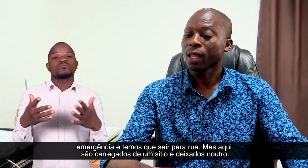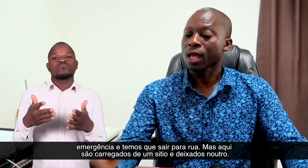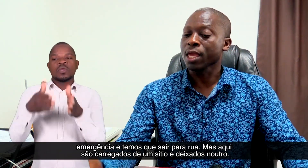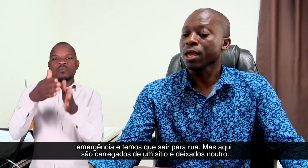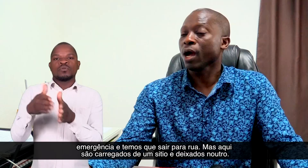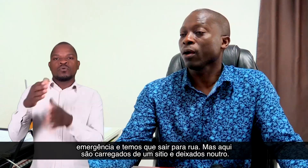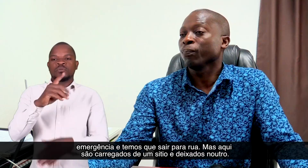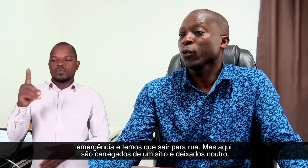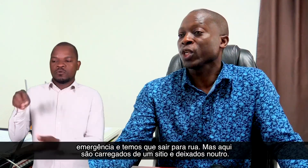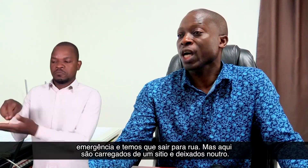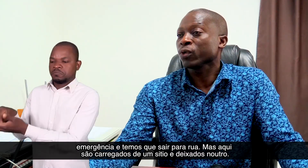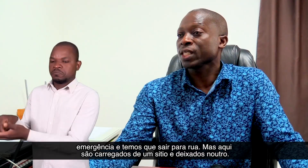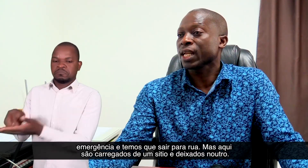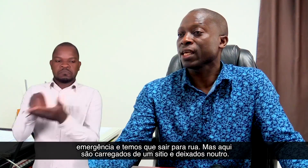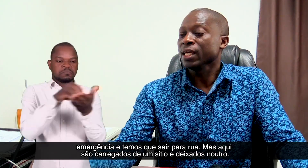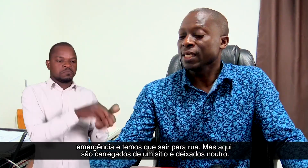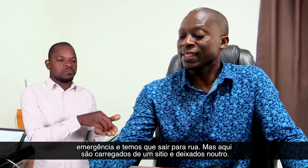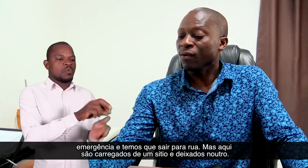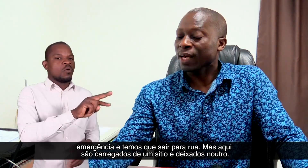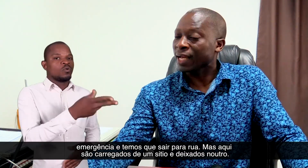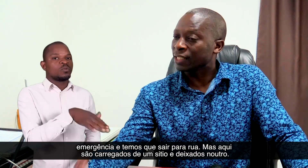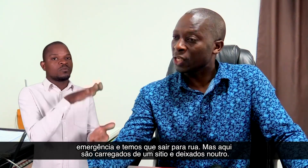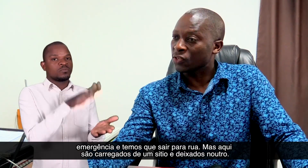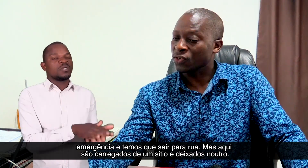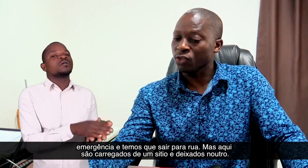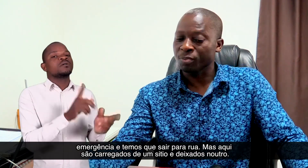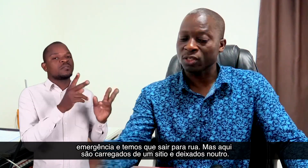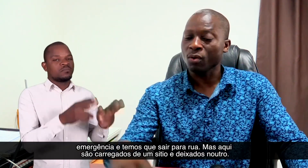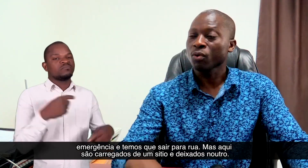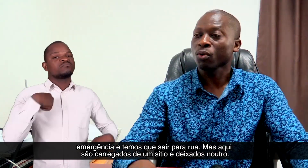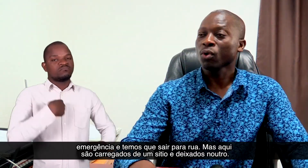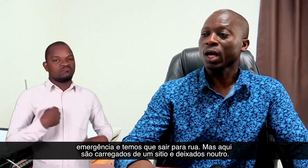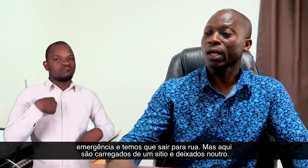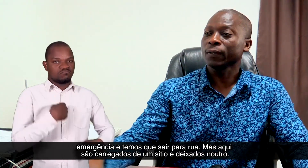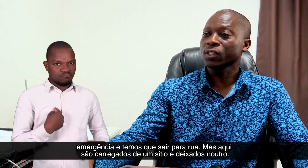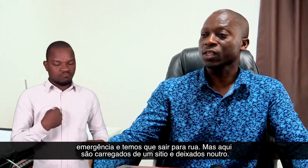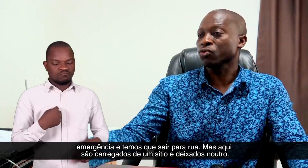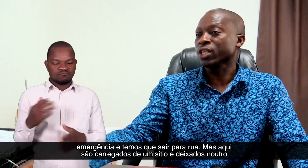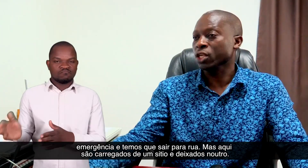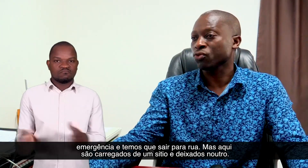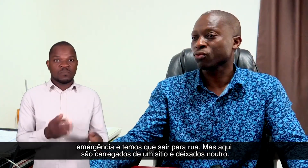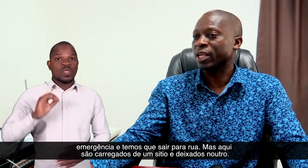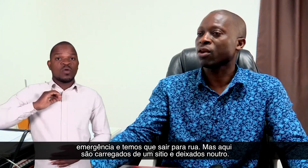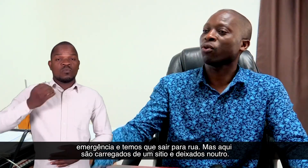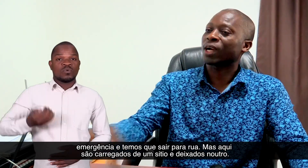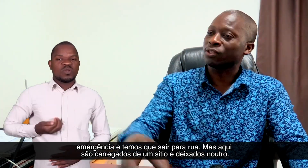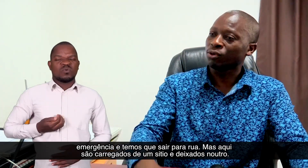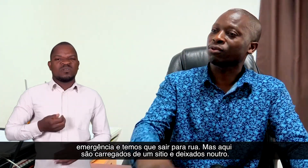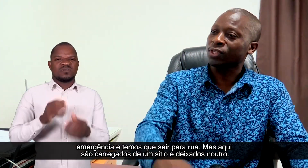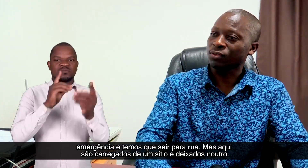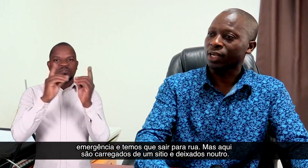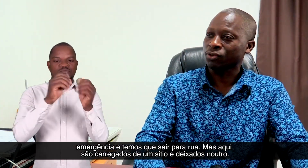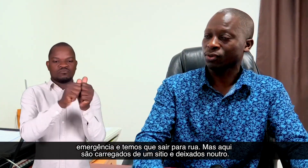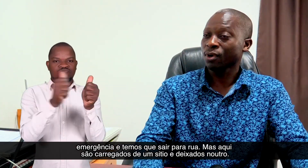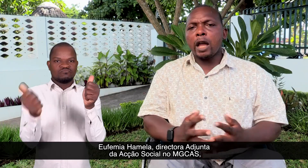para a língua. E o que está a acontecer é que são carregados desses sítios, mas são dos sítios de risco, mas são colocados